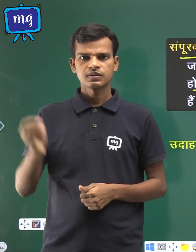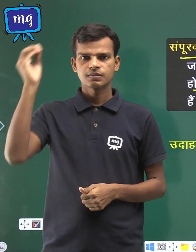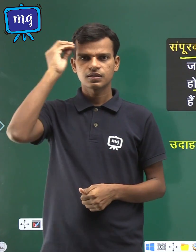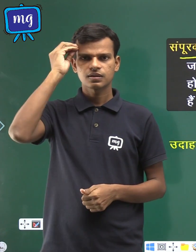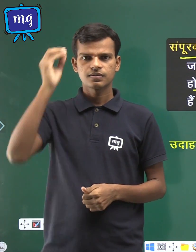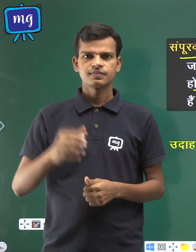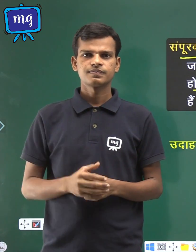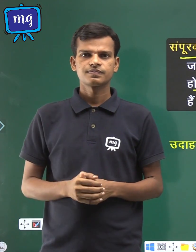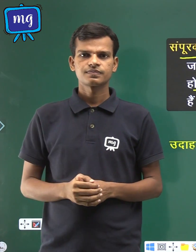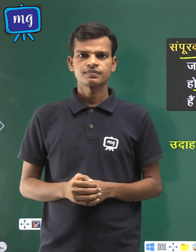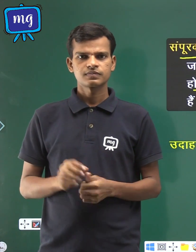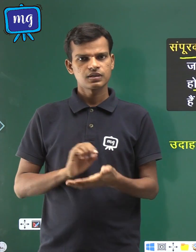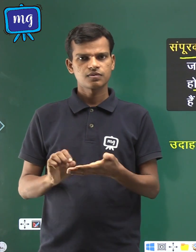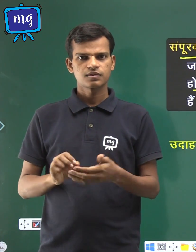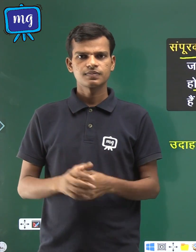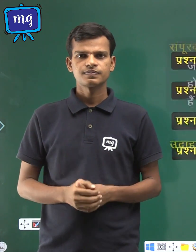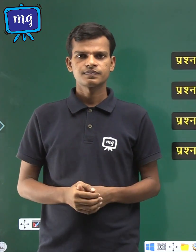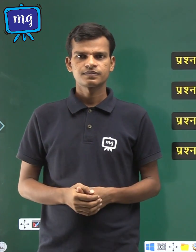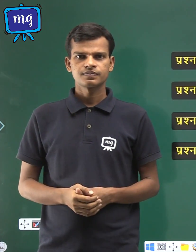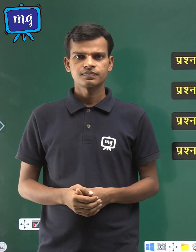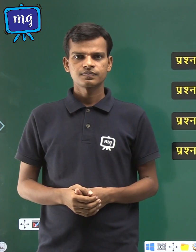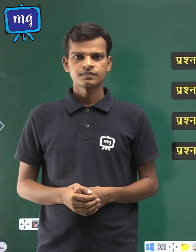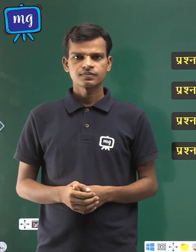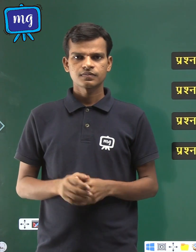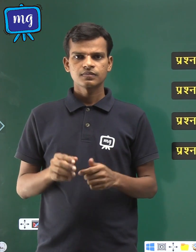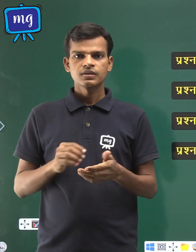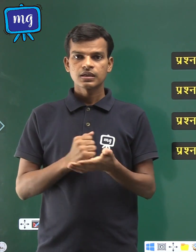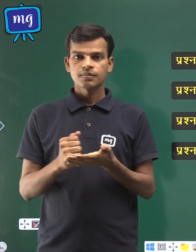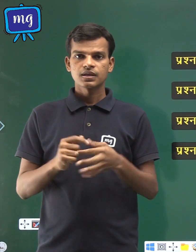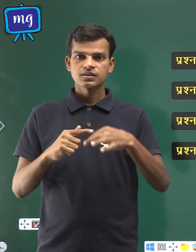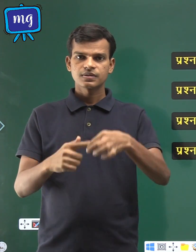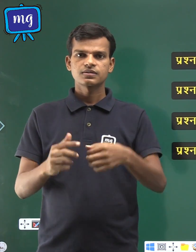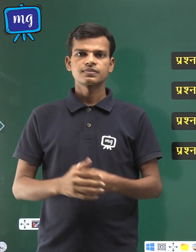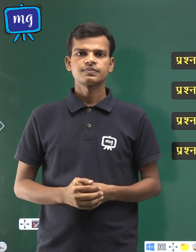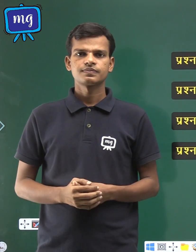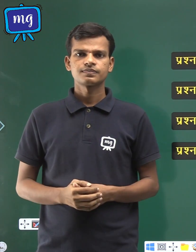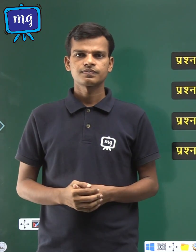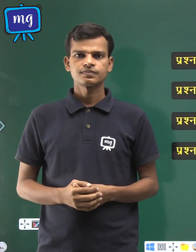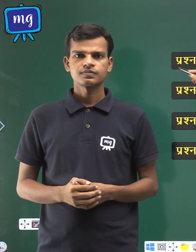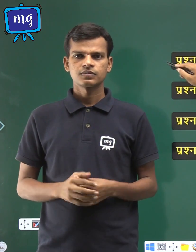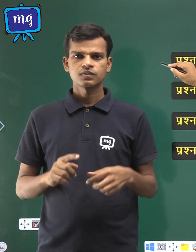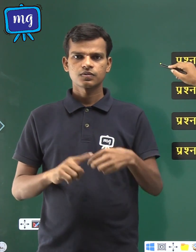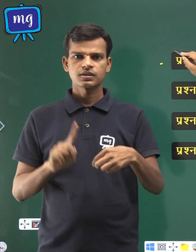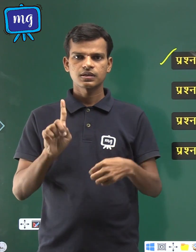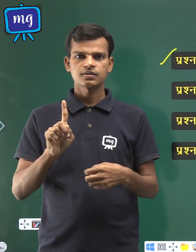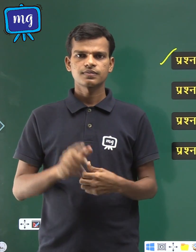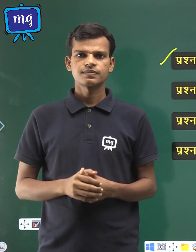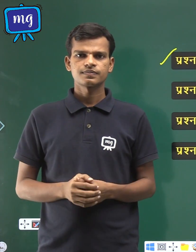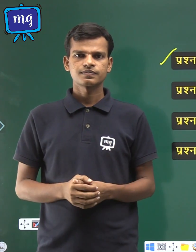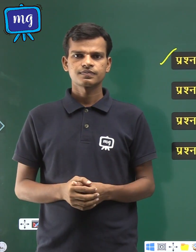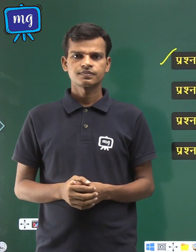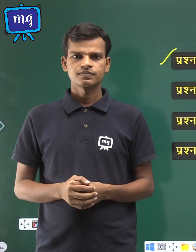समझ आ गया? लिख लोगे? अभ्यास प्रश्न। प्रश्न नंबर 1,